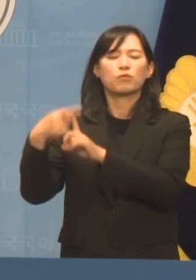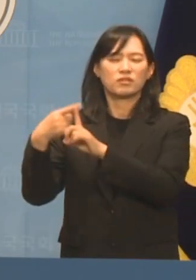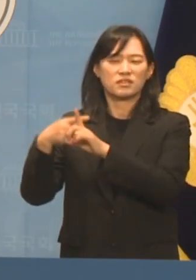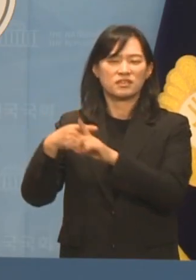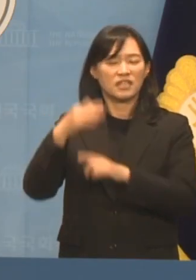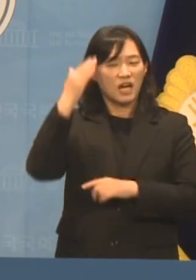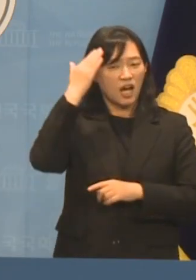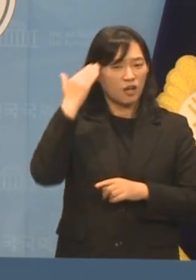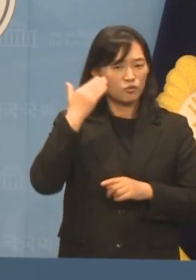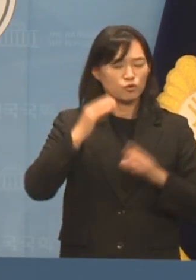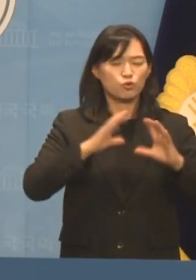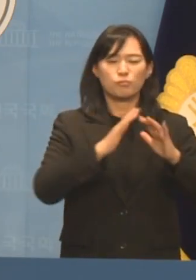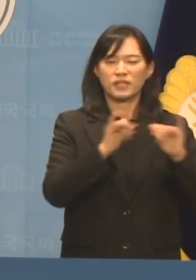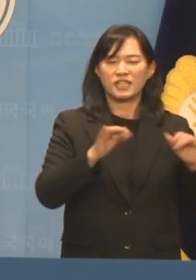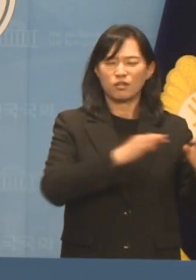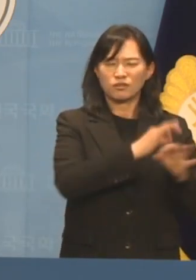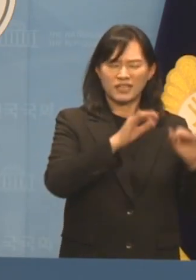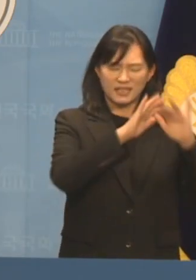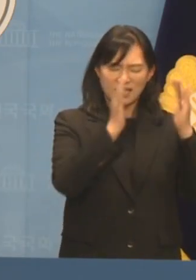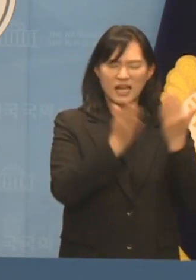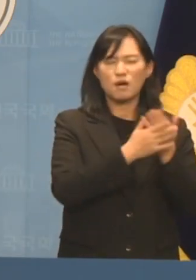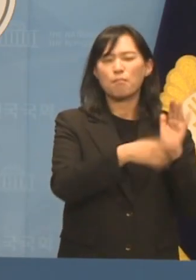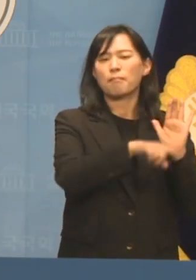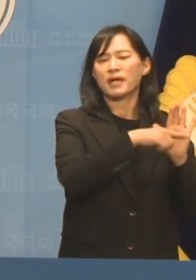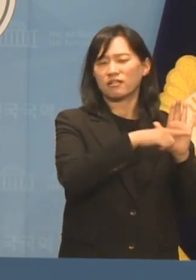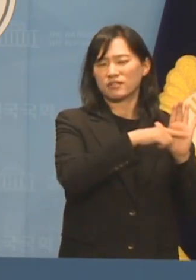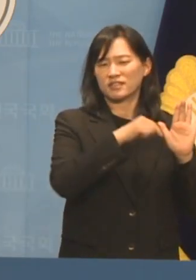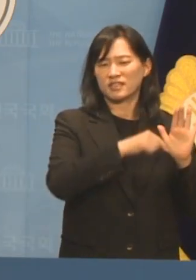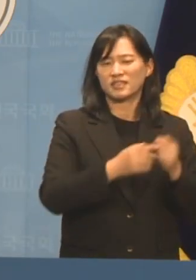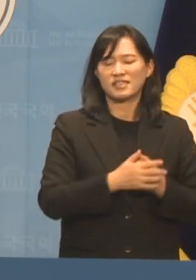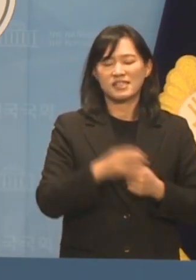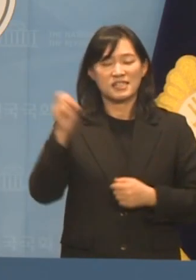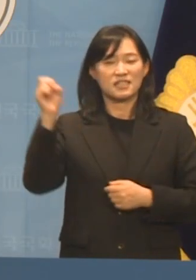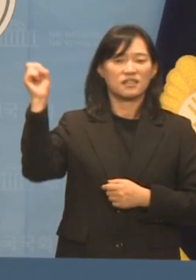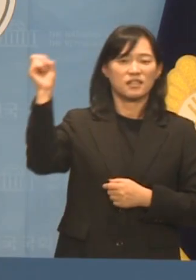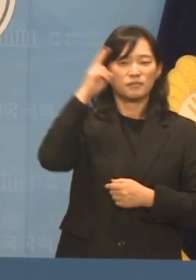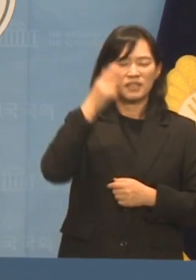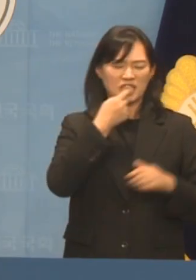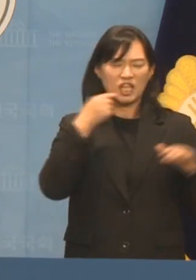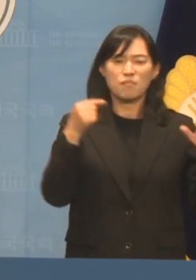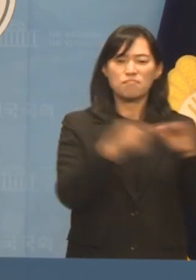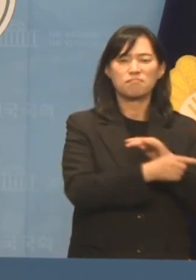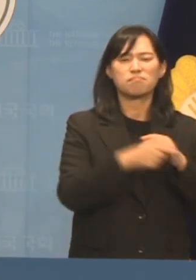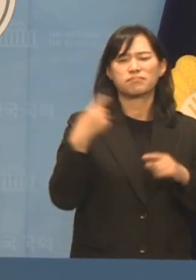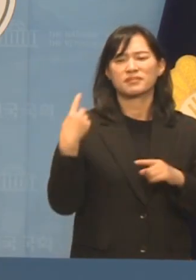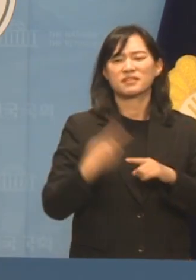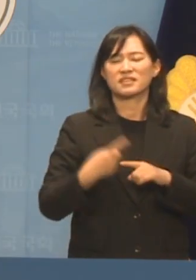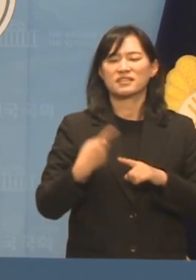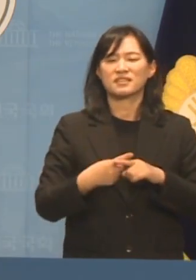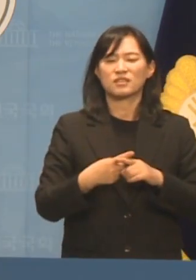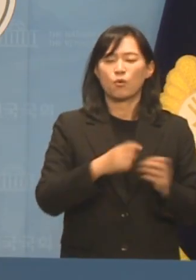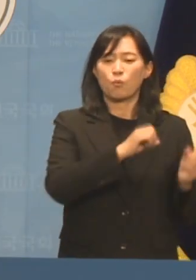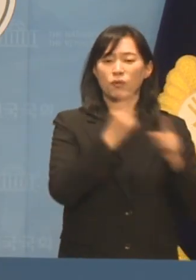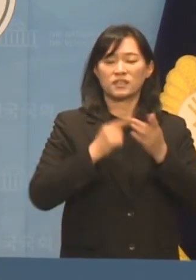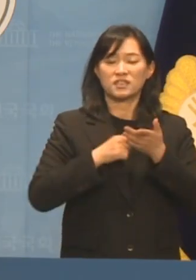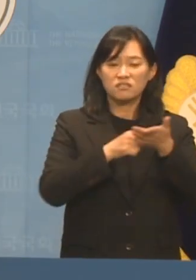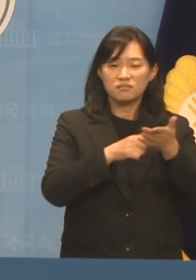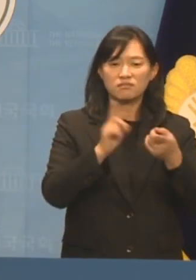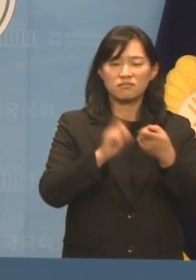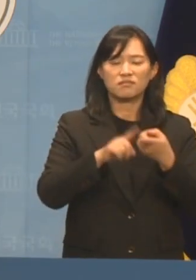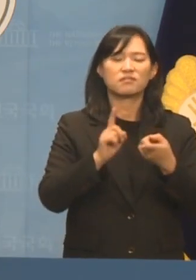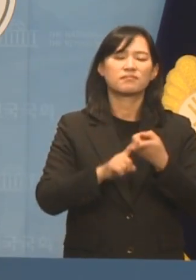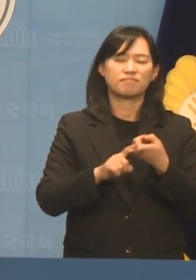대한민국 국민과 경제 모두에게 홈 마이너스인 이 기습적인 계엄령 같은 회생 신청에